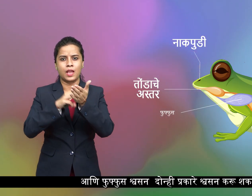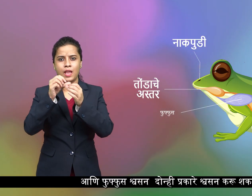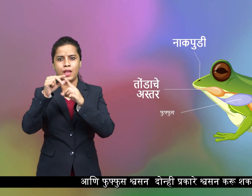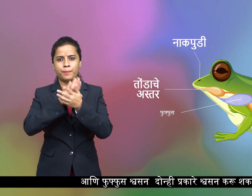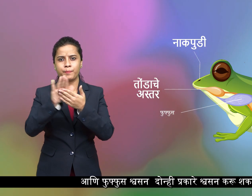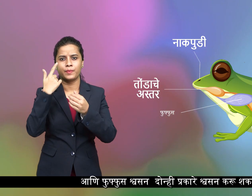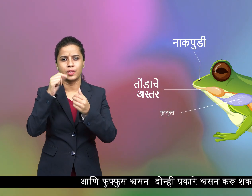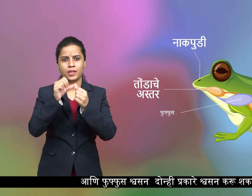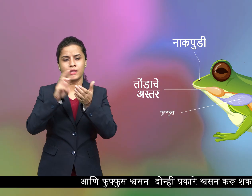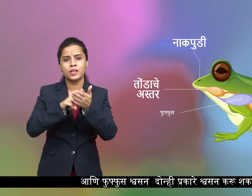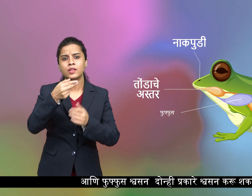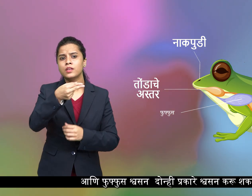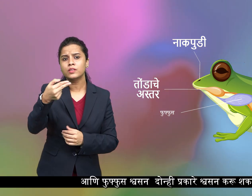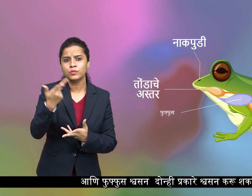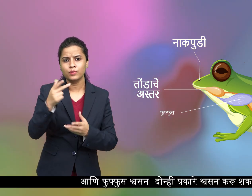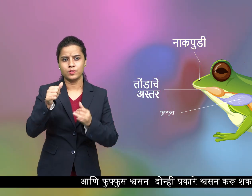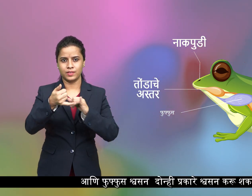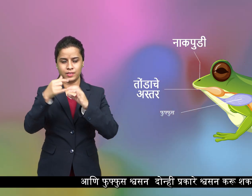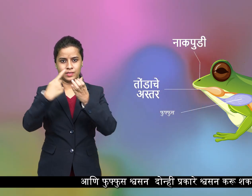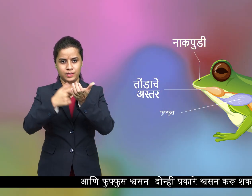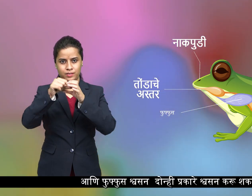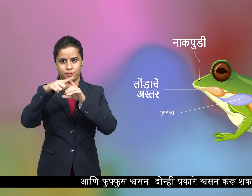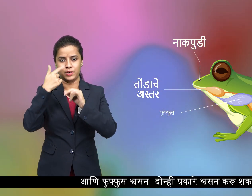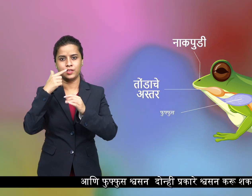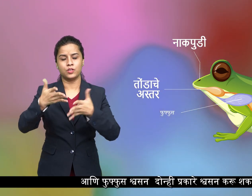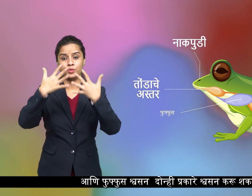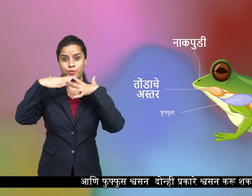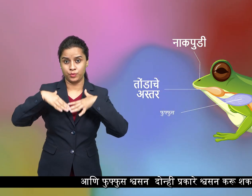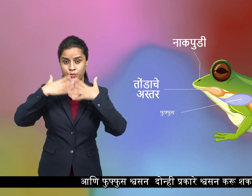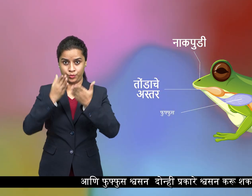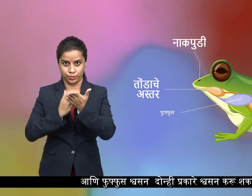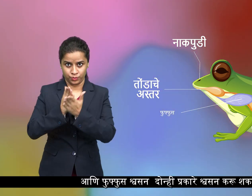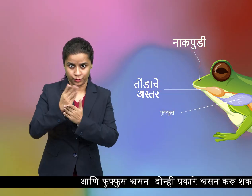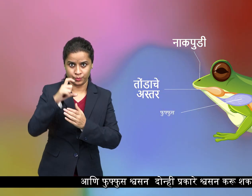आणि फुफ्फुस श्वसन दोन्ही प्रकारे श्वसन करू शकतो.